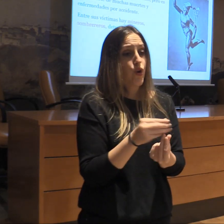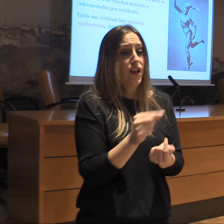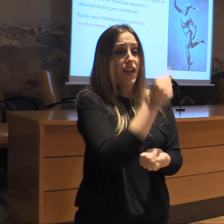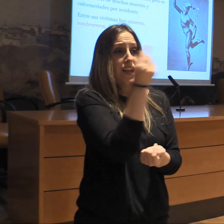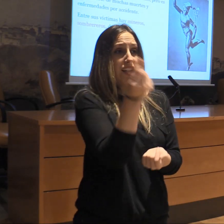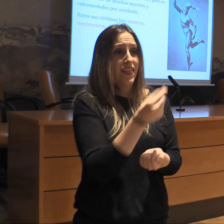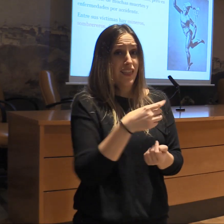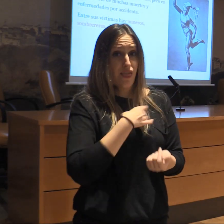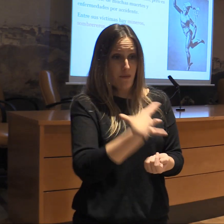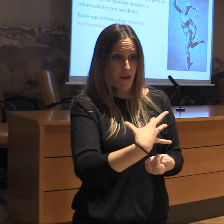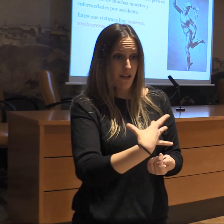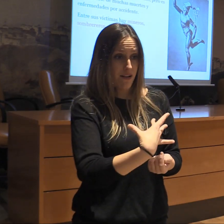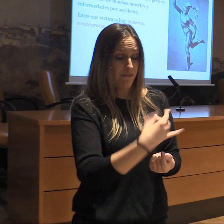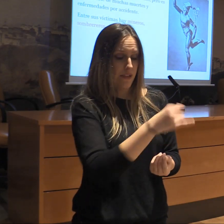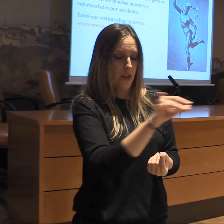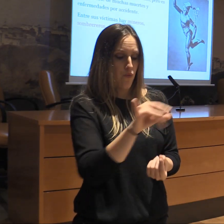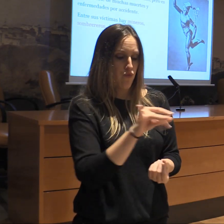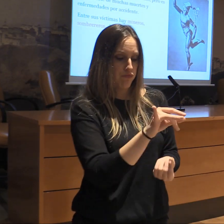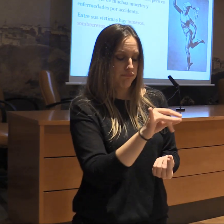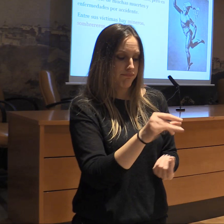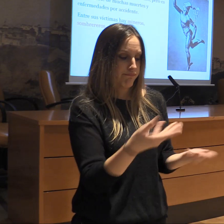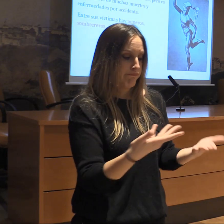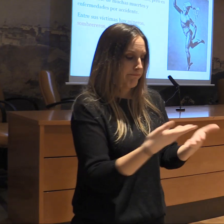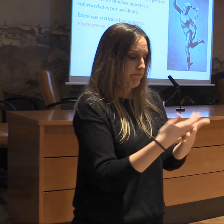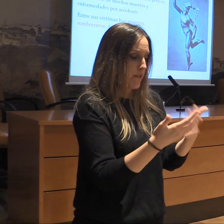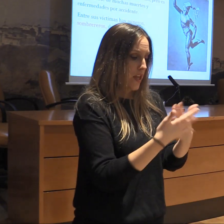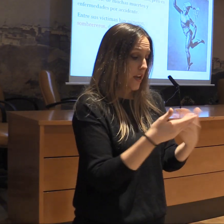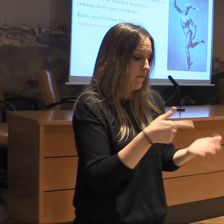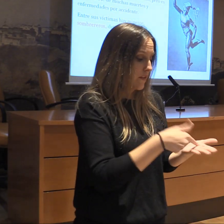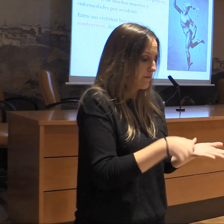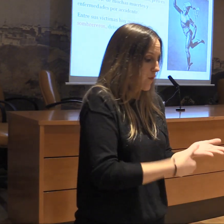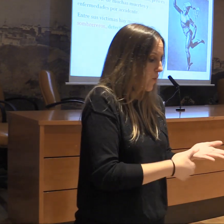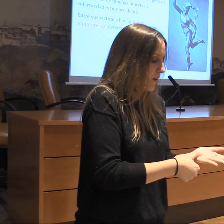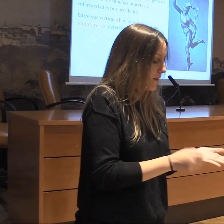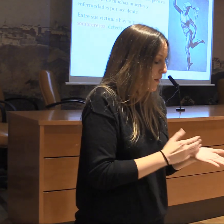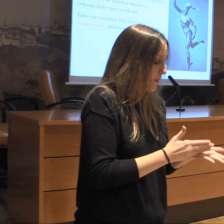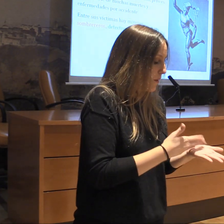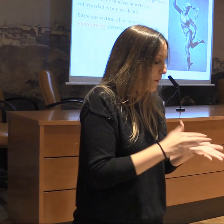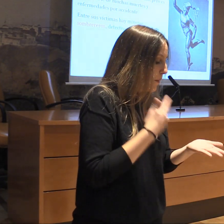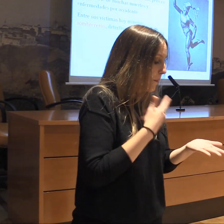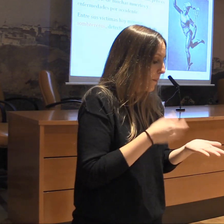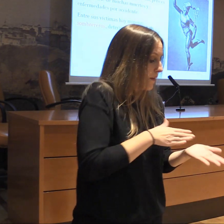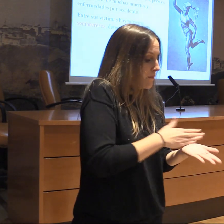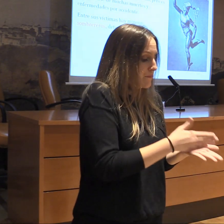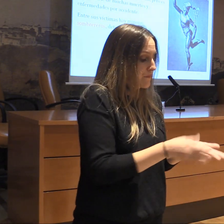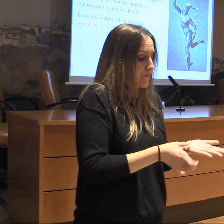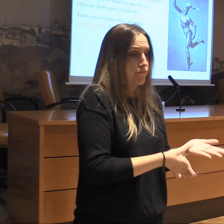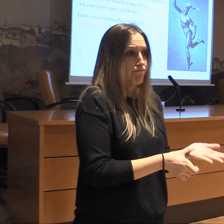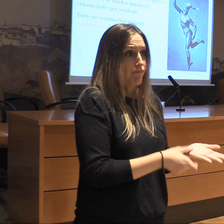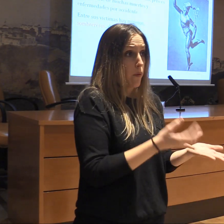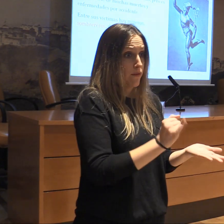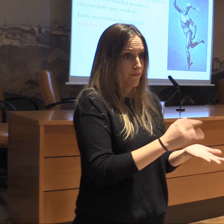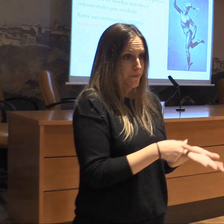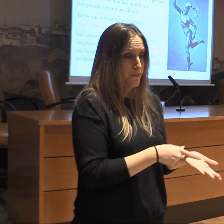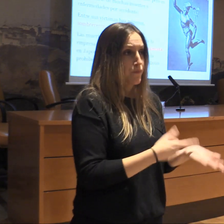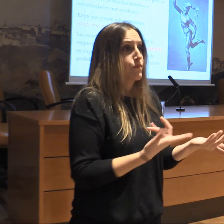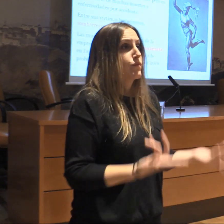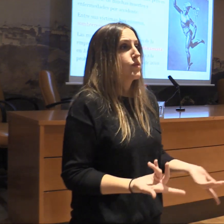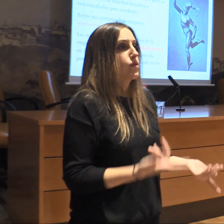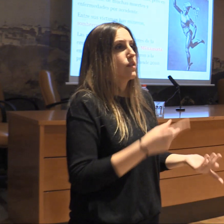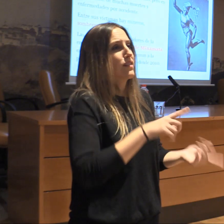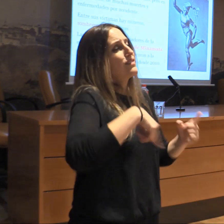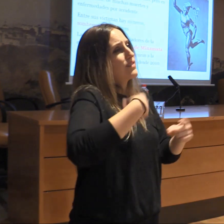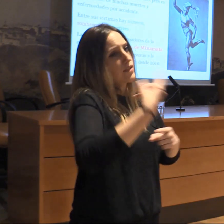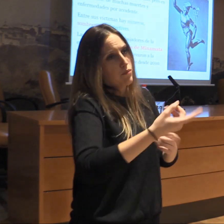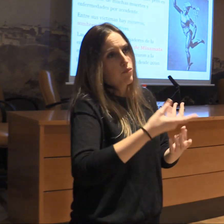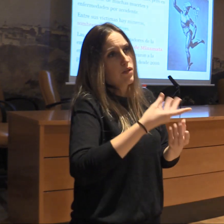se espolvoreaba por encima y revelaba las huellas dactilares. Bueno, con el tiempo, cuando se vio esta toxicidad, fue sustituido por otras